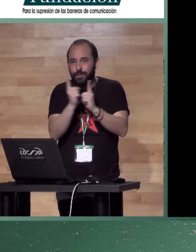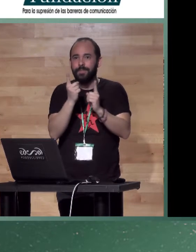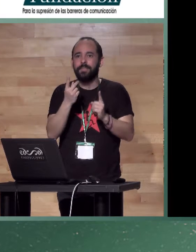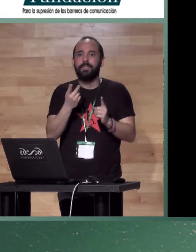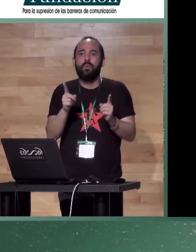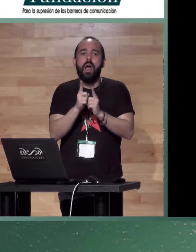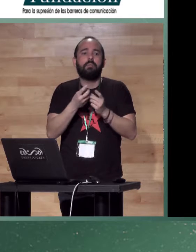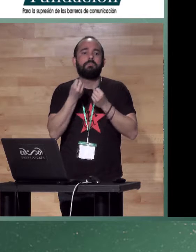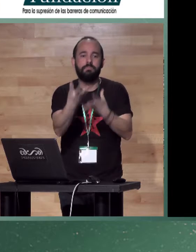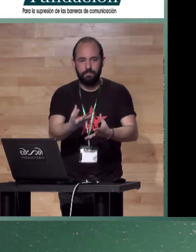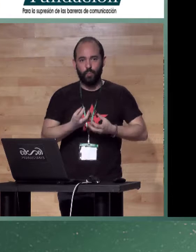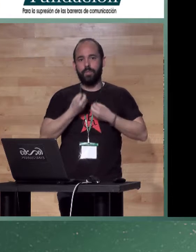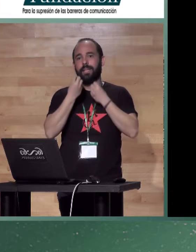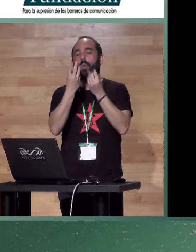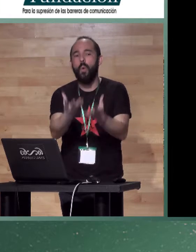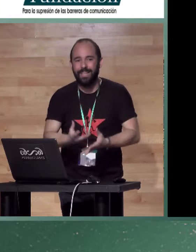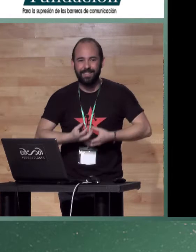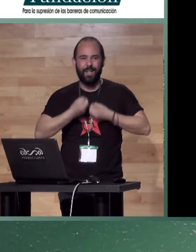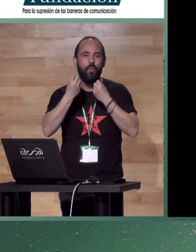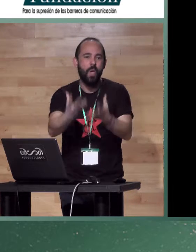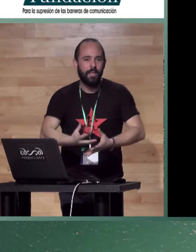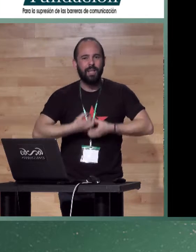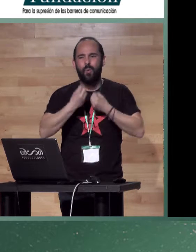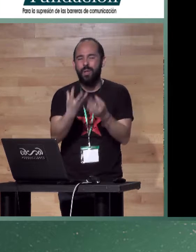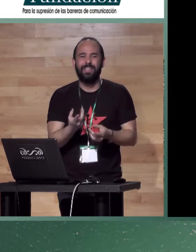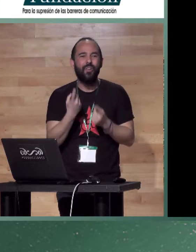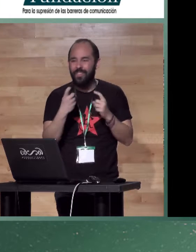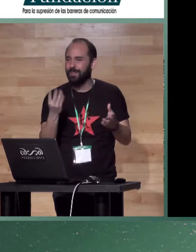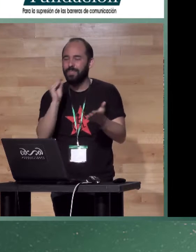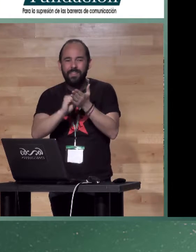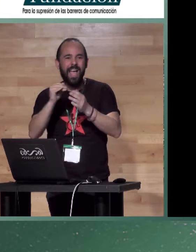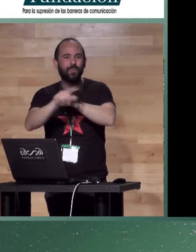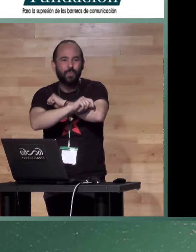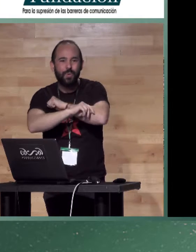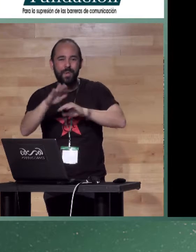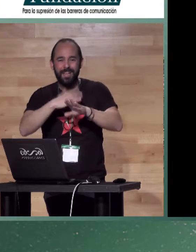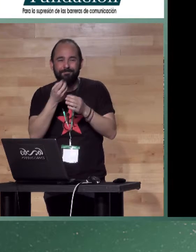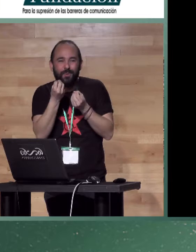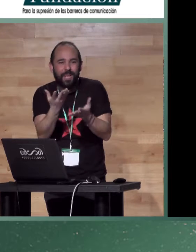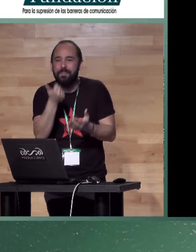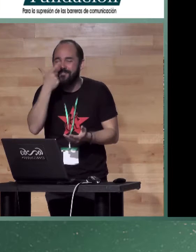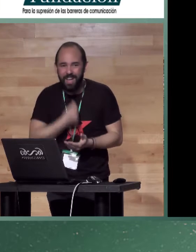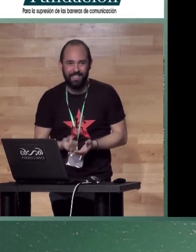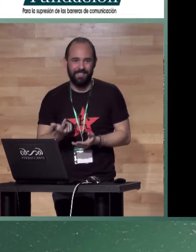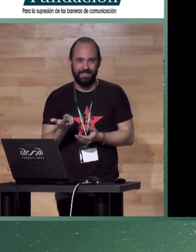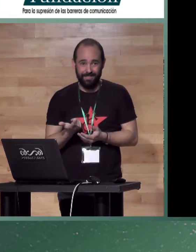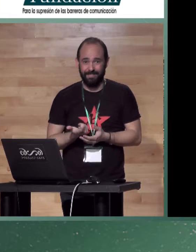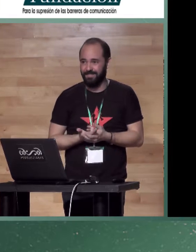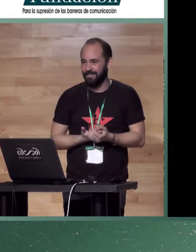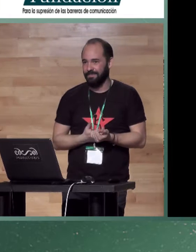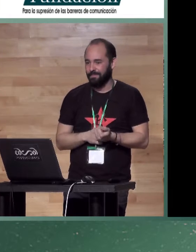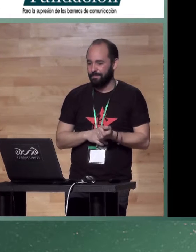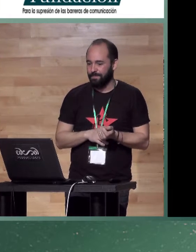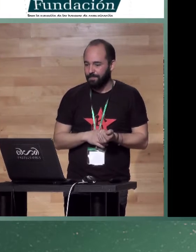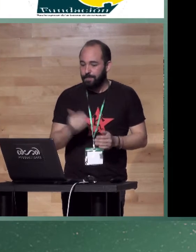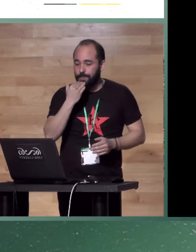Muchas veces, haciendo cortos, se cuentan cosas y se cuentan y se cuentan. No hace falta. Muchas veces hay trucos para contar